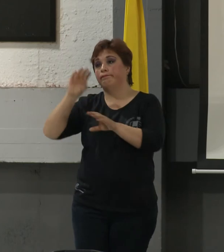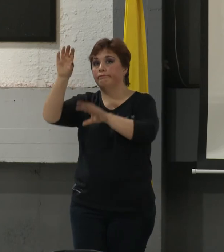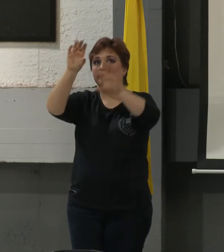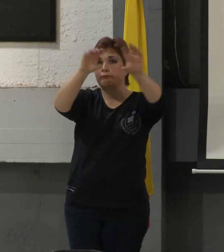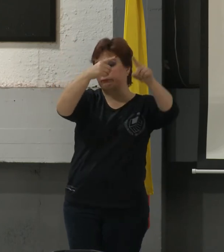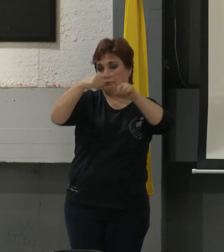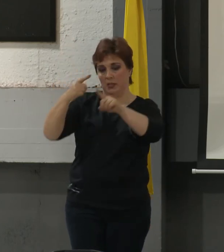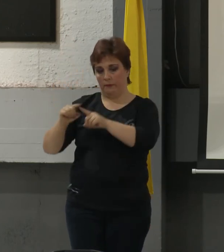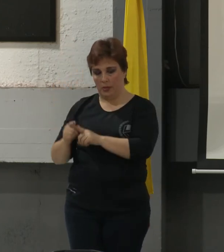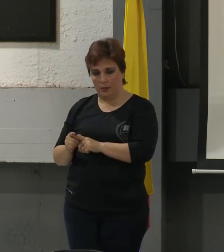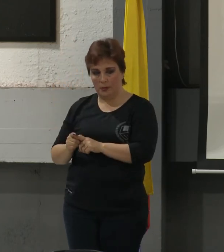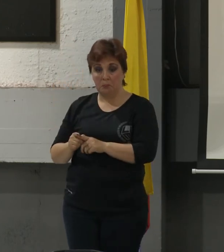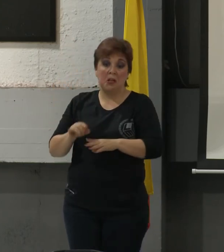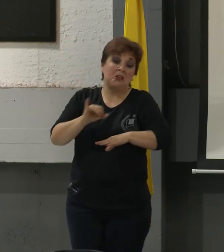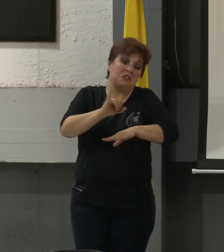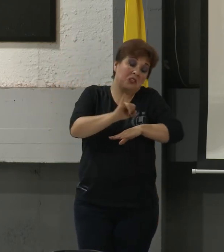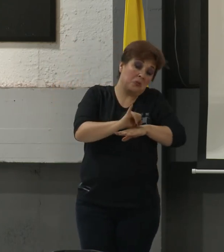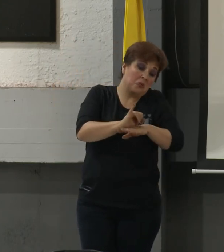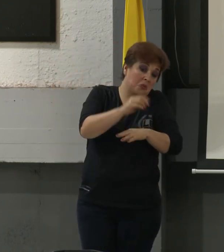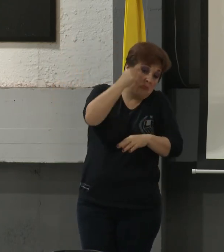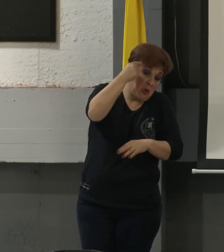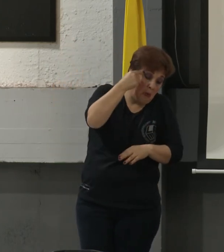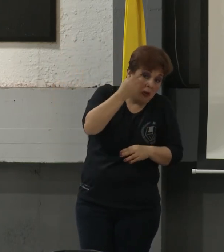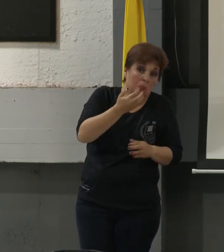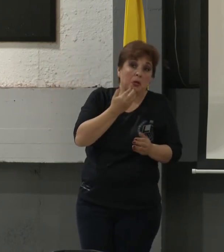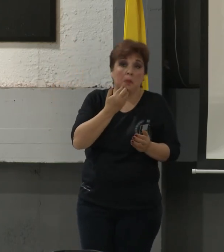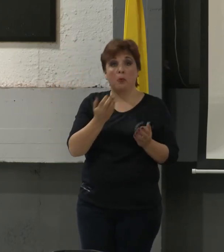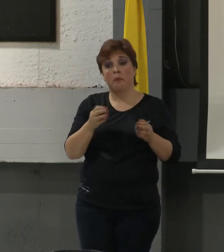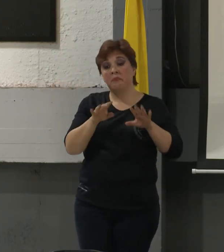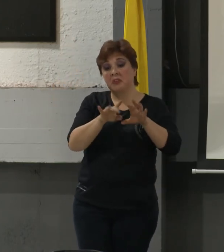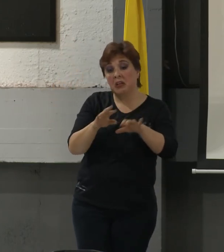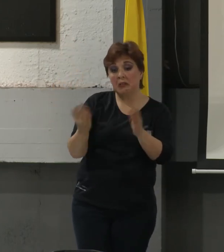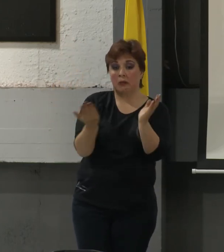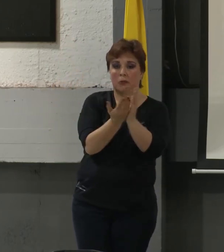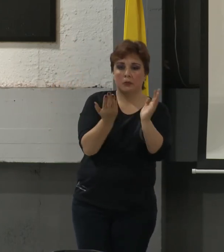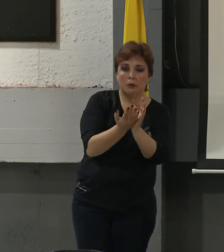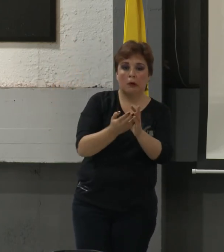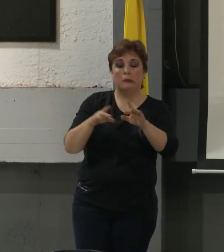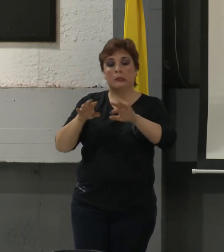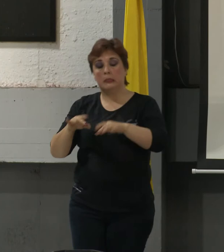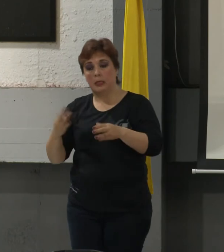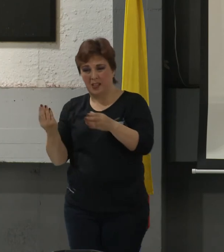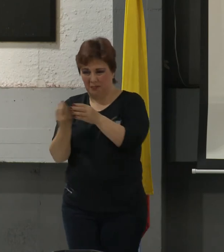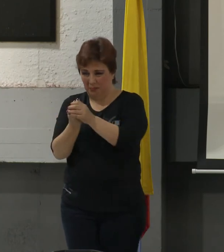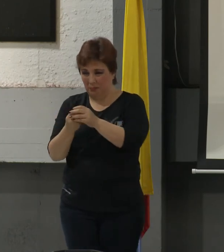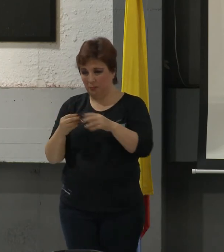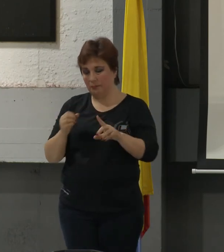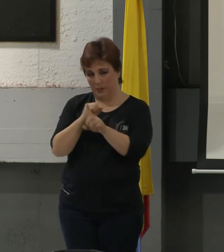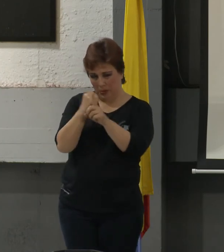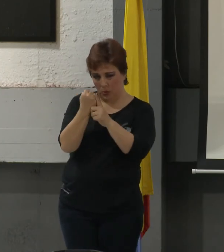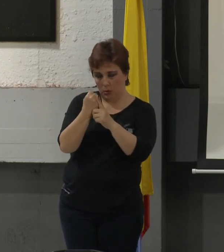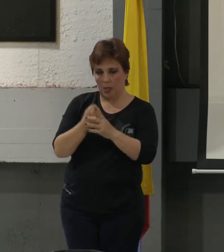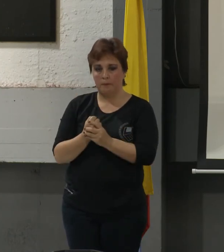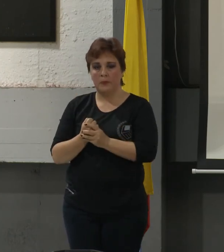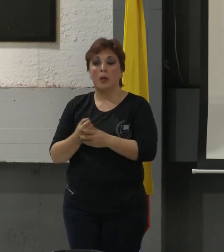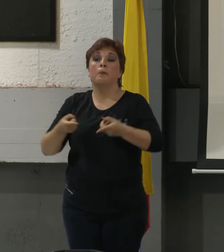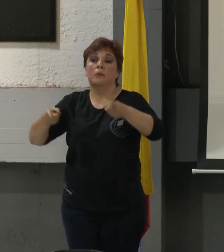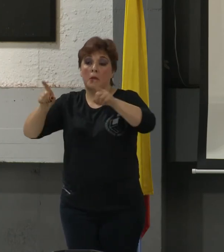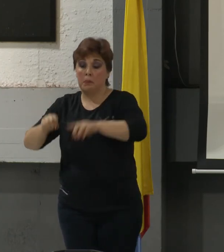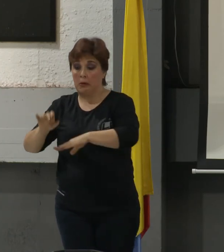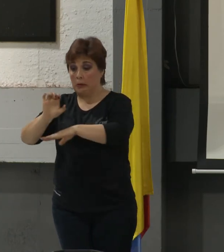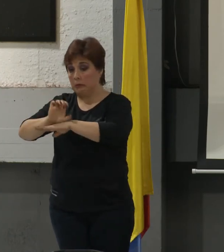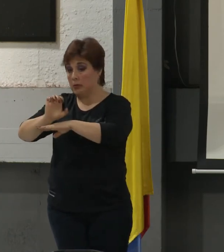instituciones de carácter público como secretaria de educación secretaria integración social y organizaciones no gubernamentales como